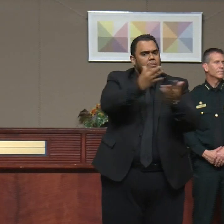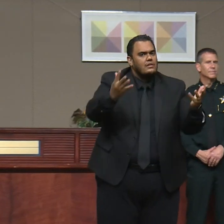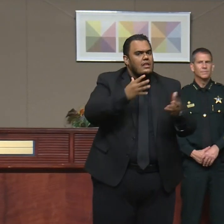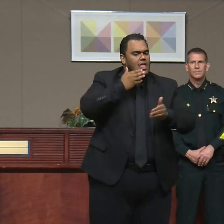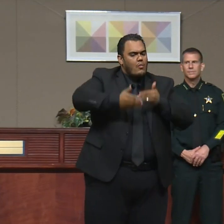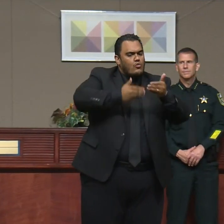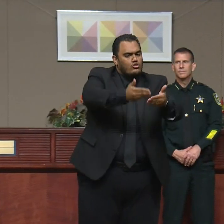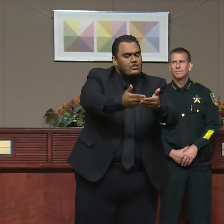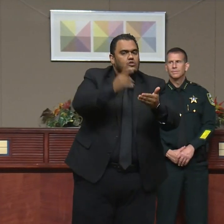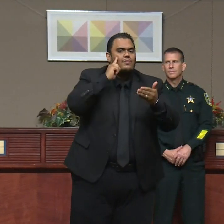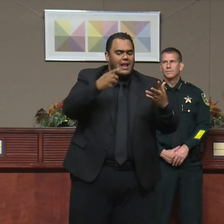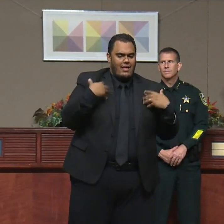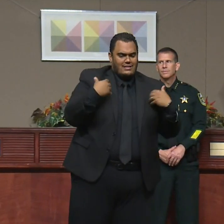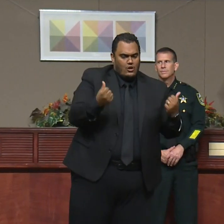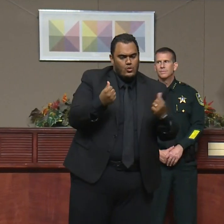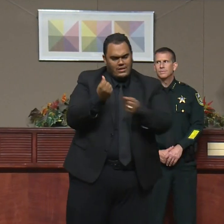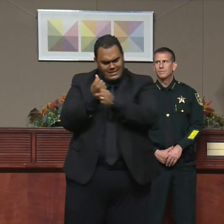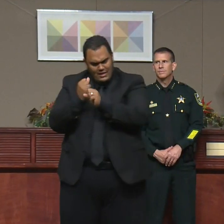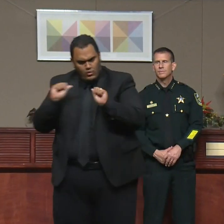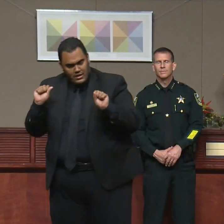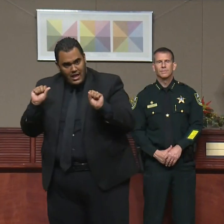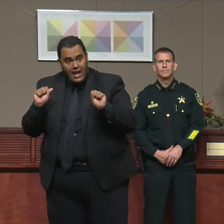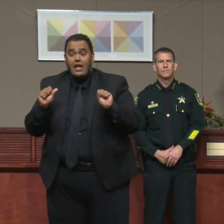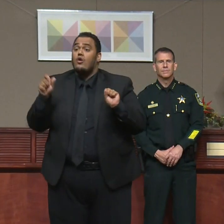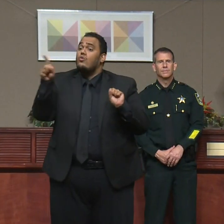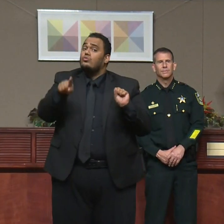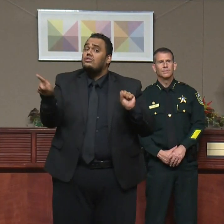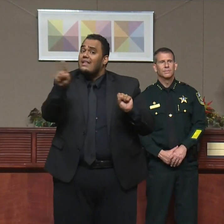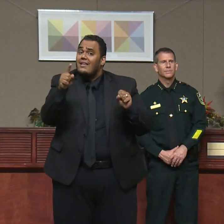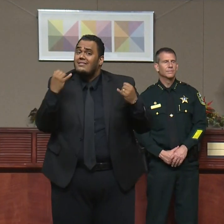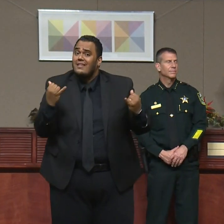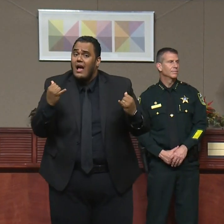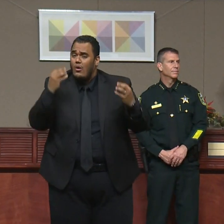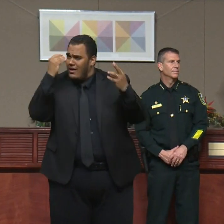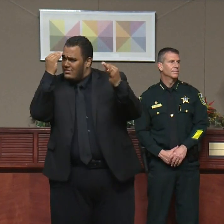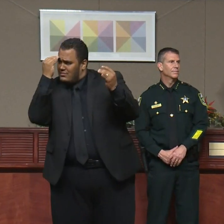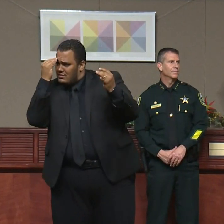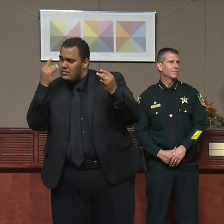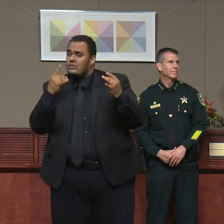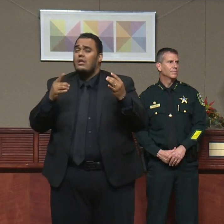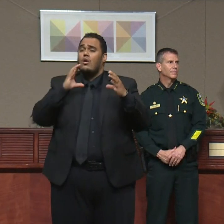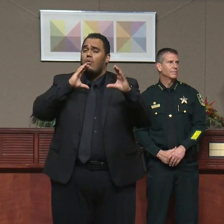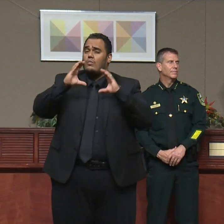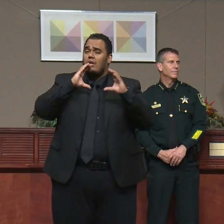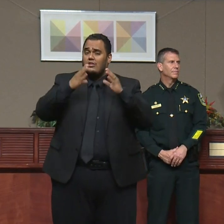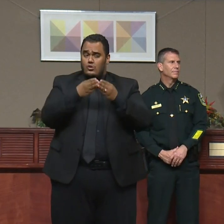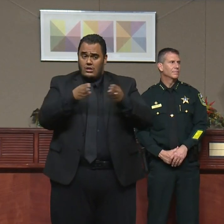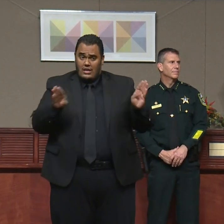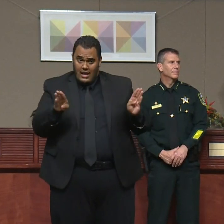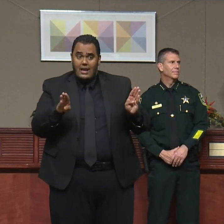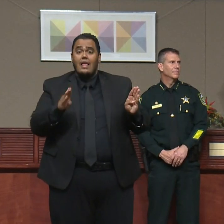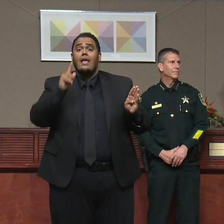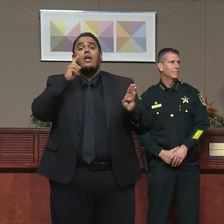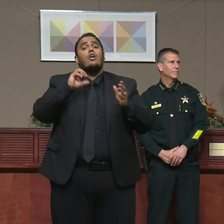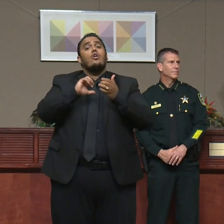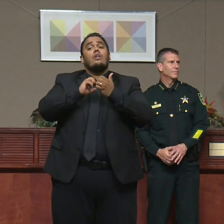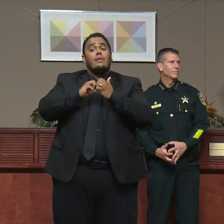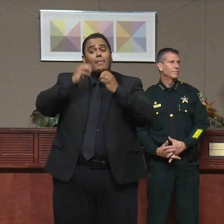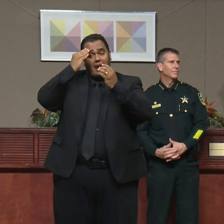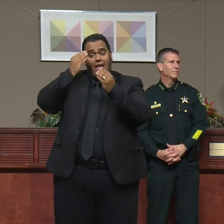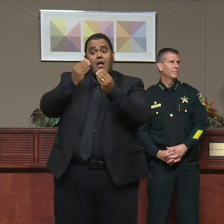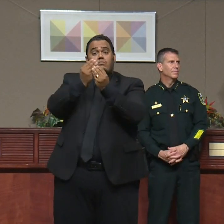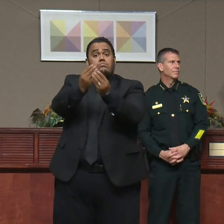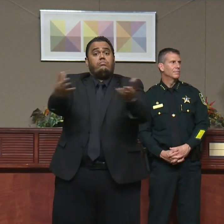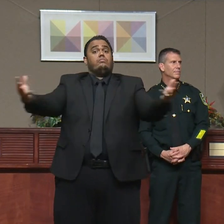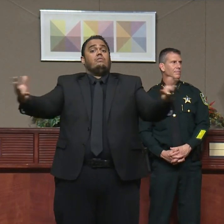y seguridad. ¿Están considerando ustedes a los medios de comunicación en general para propagar este mensaje y también a